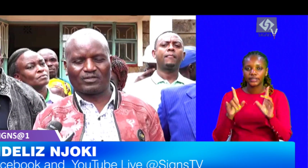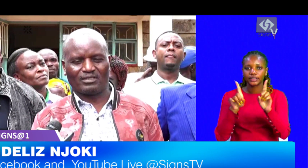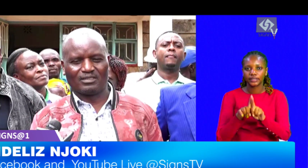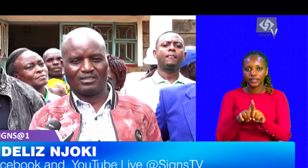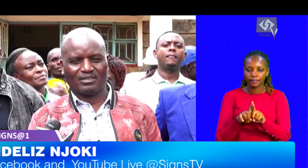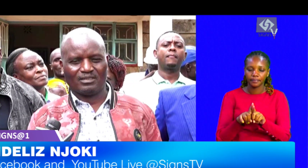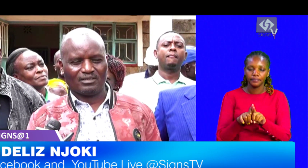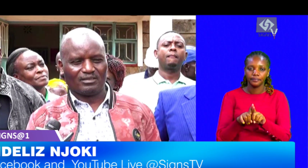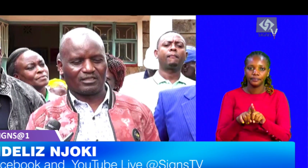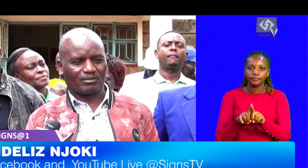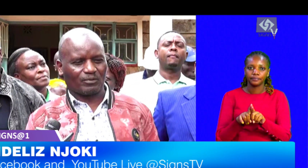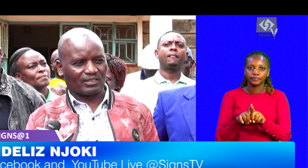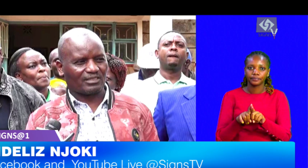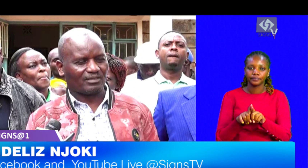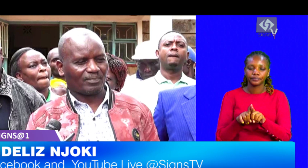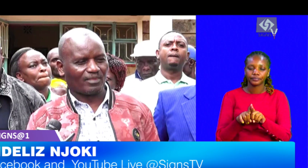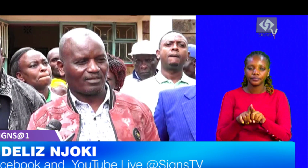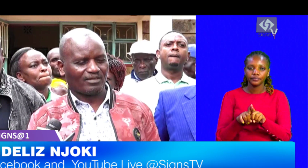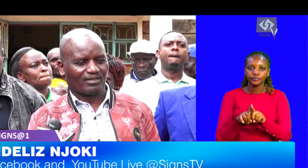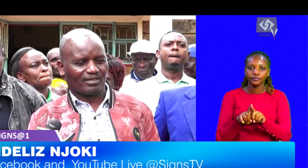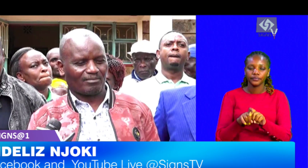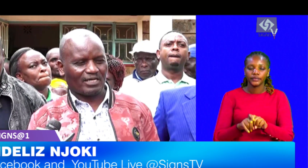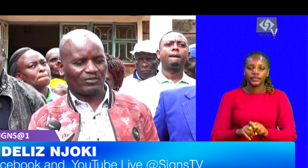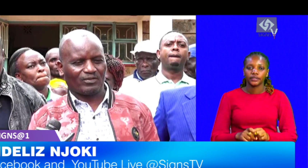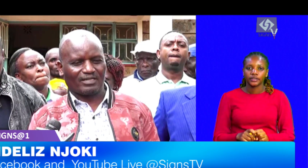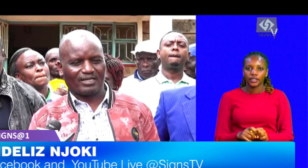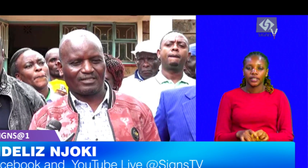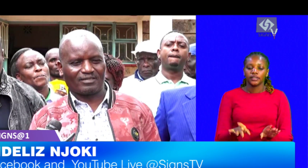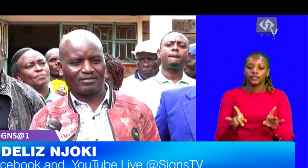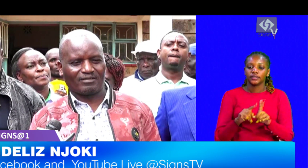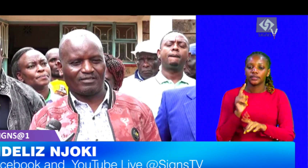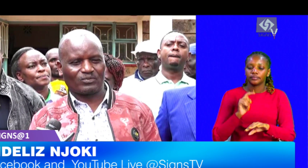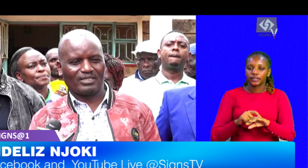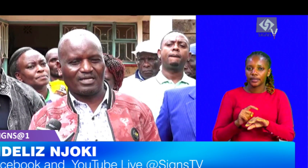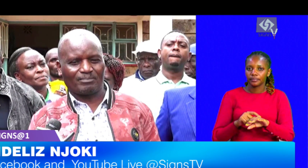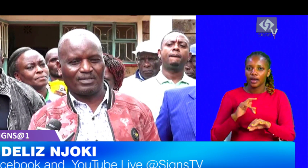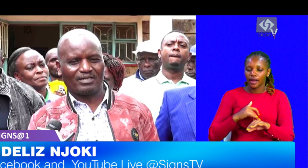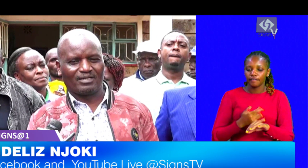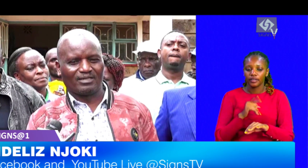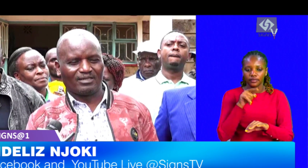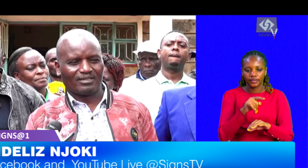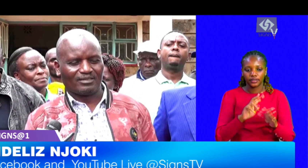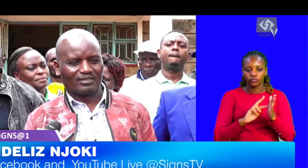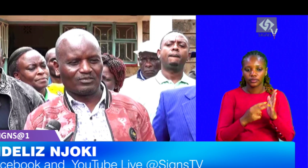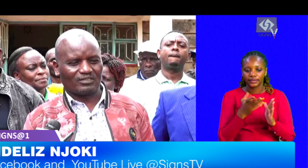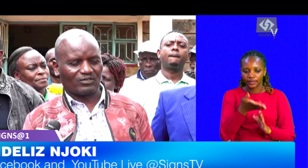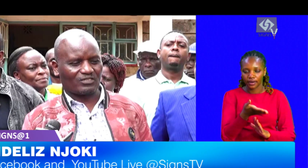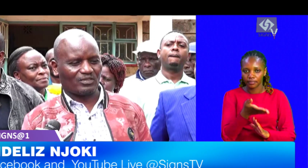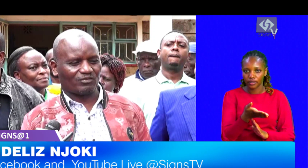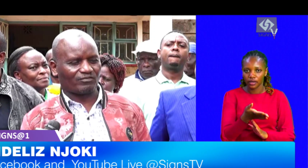Central Irrigation Project, ambayo unlike this one ya hapa yetu, it's on a stretch of